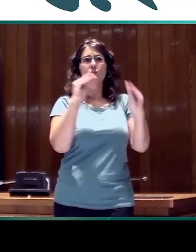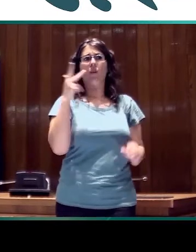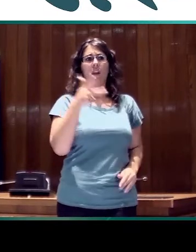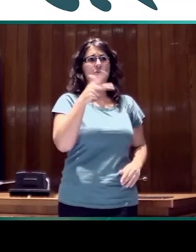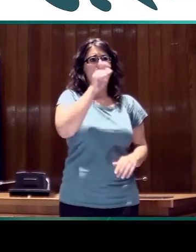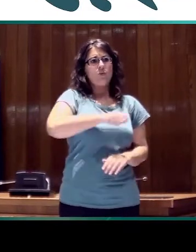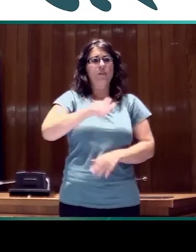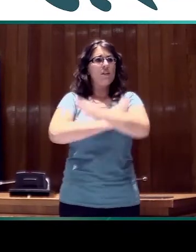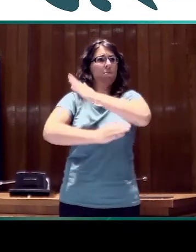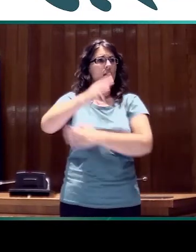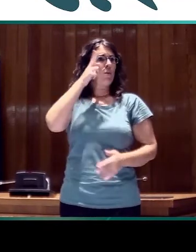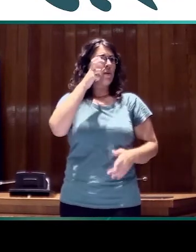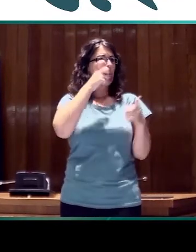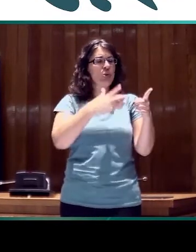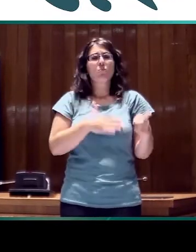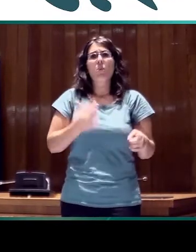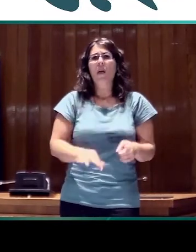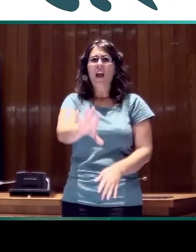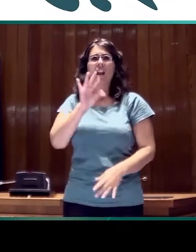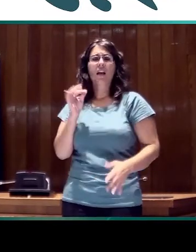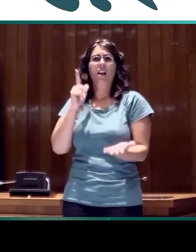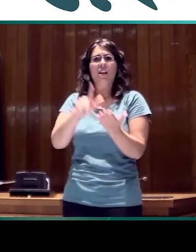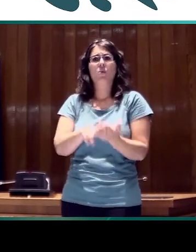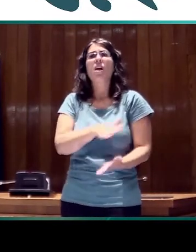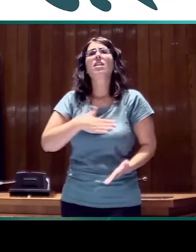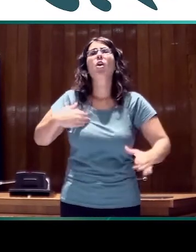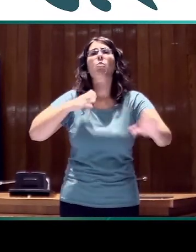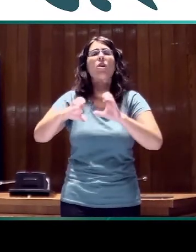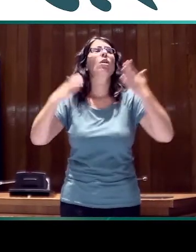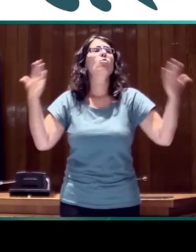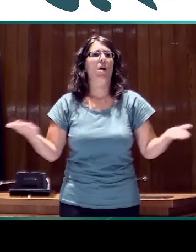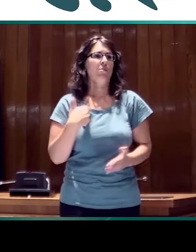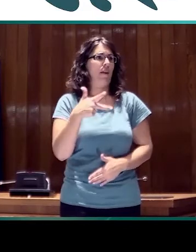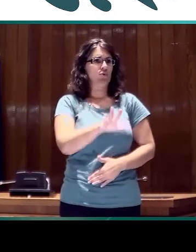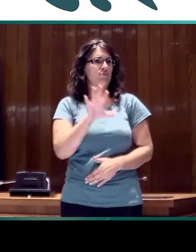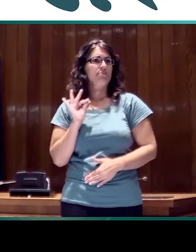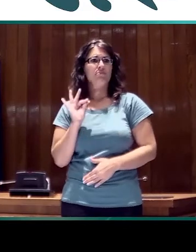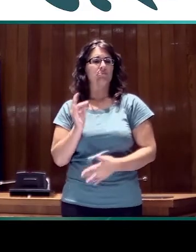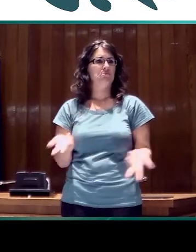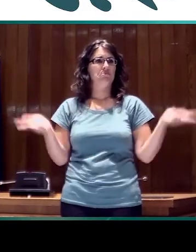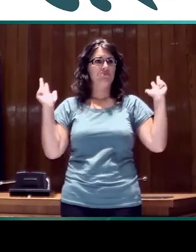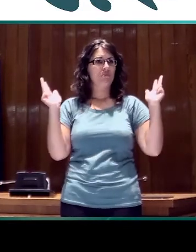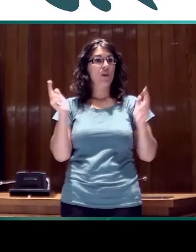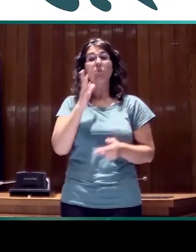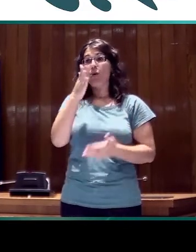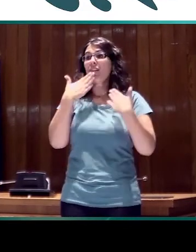a elegir la lengua con la que quieren comunicarse porque gracias a la lengua de signos se proporciona